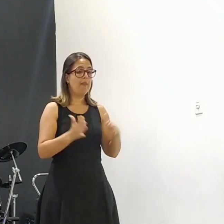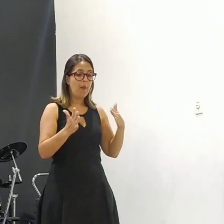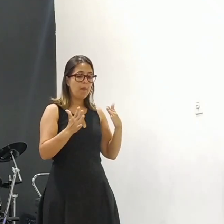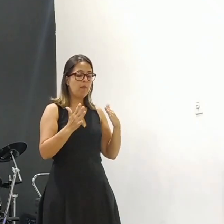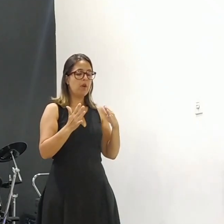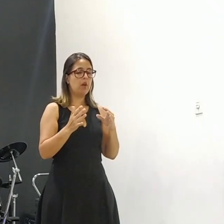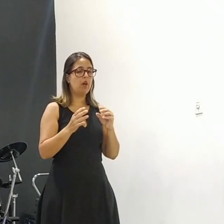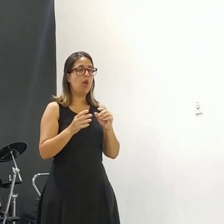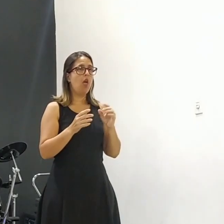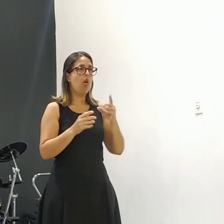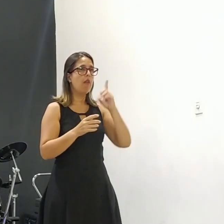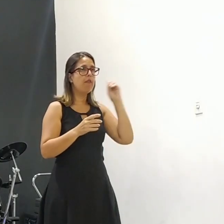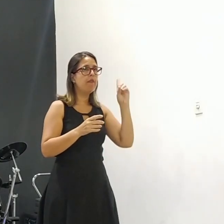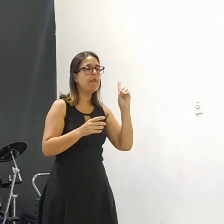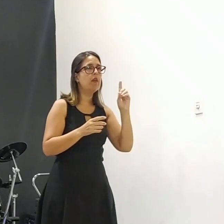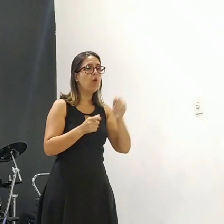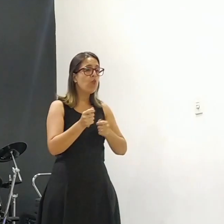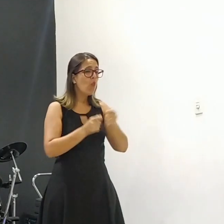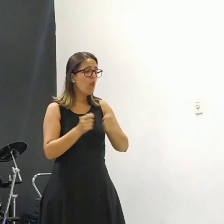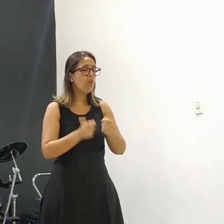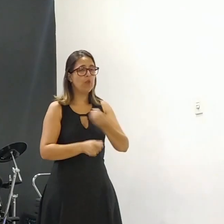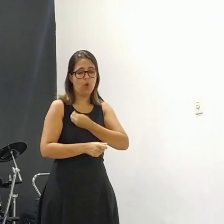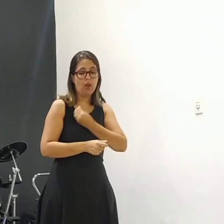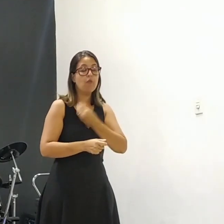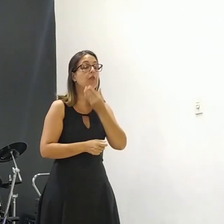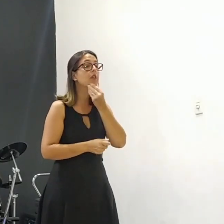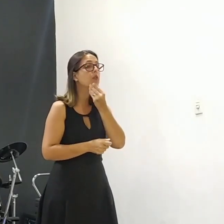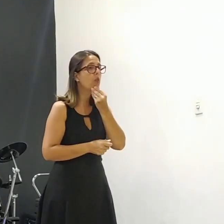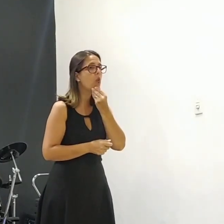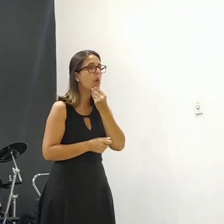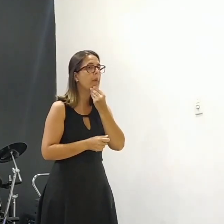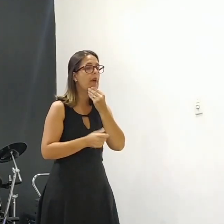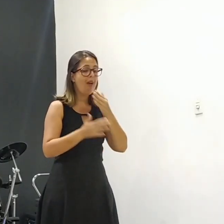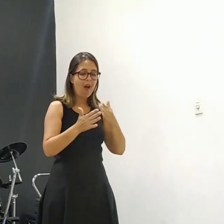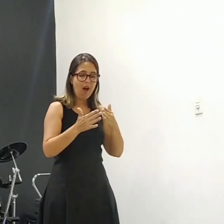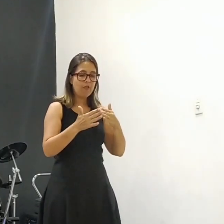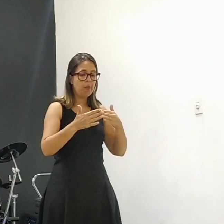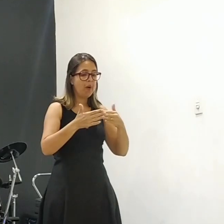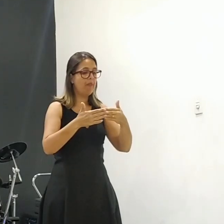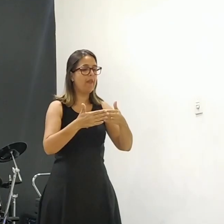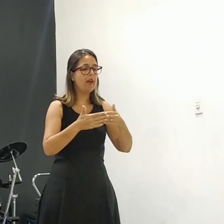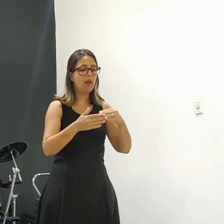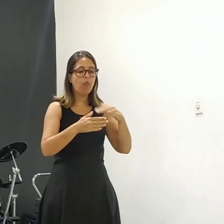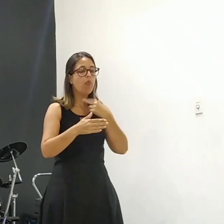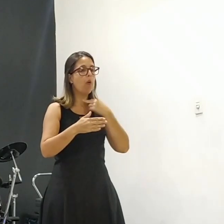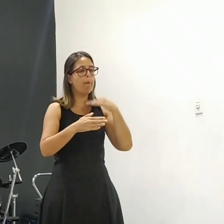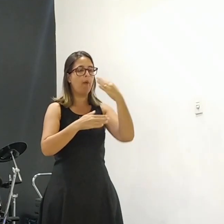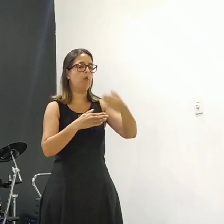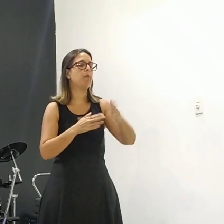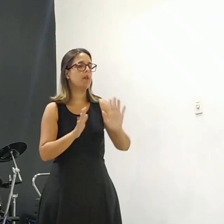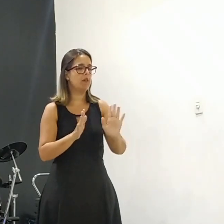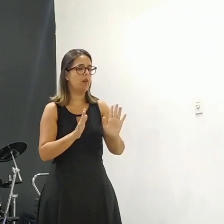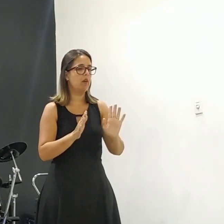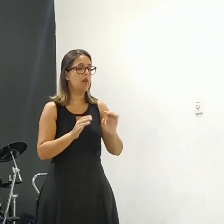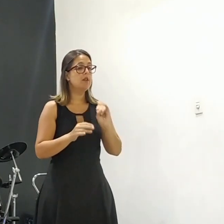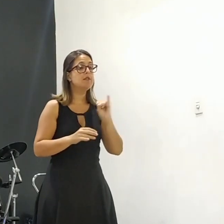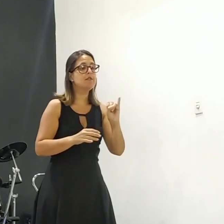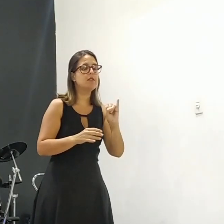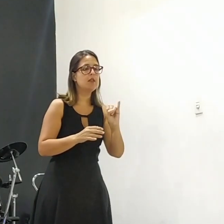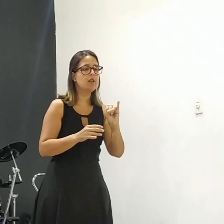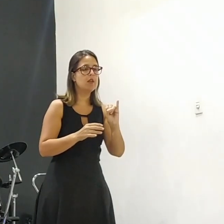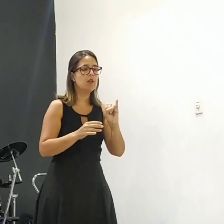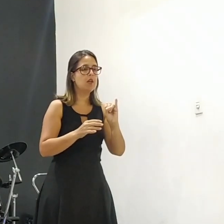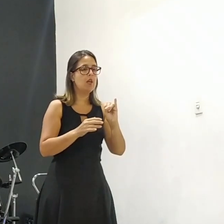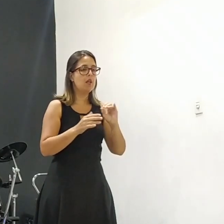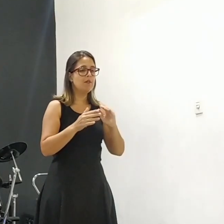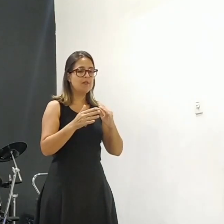impõe limites para o homem, e é interessante a gente entender esses limites, porque a gente sabe que se nós ultrapassarmos